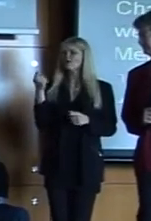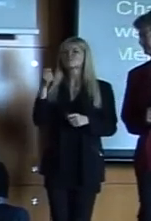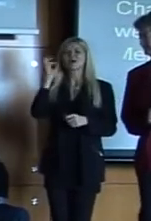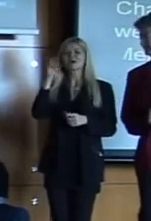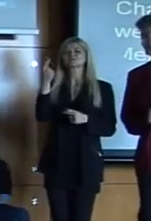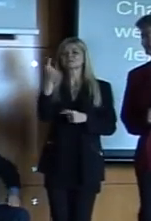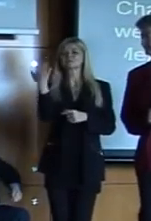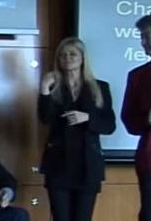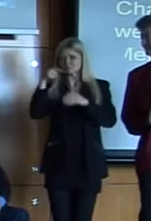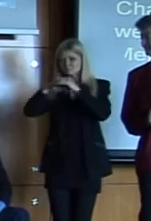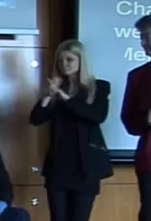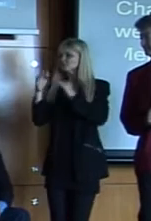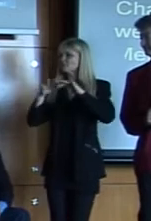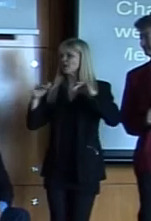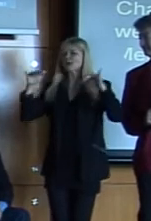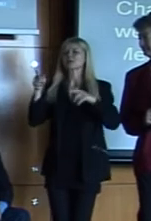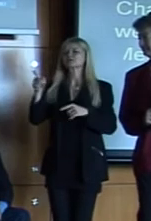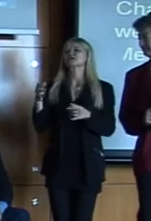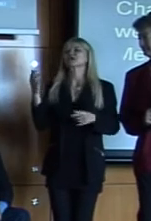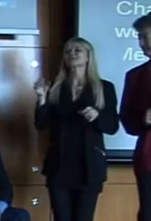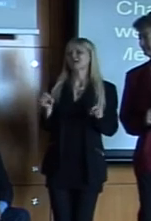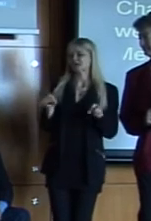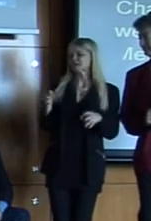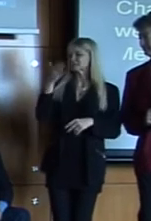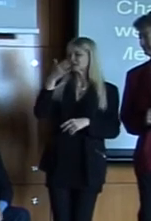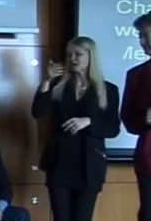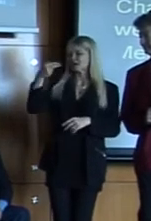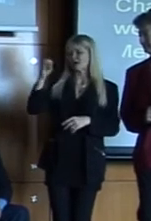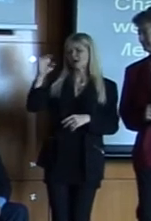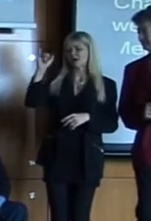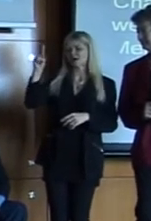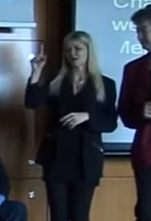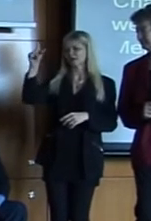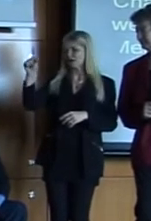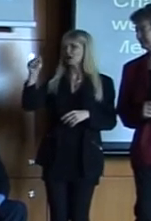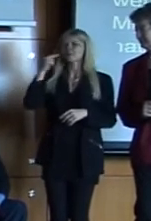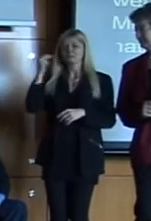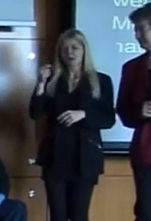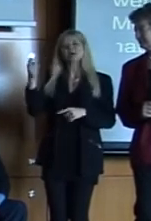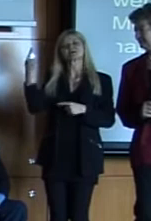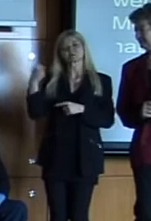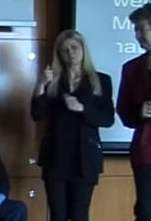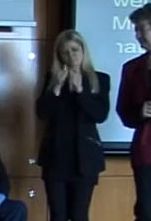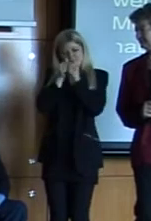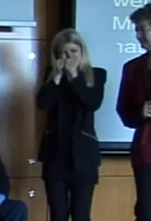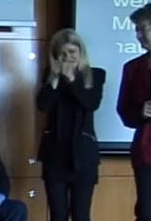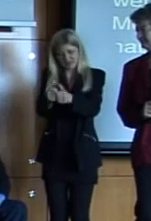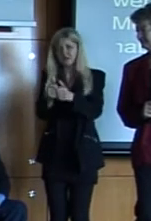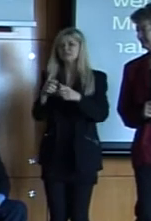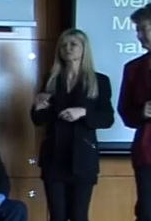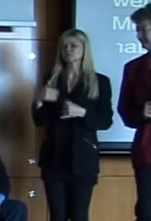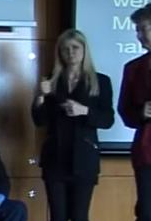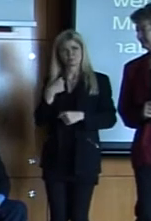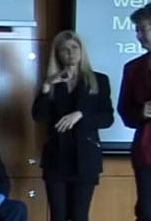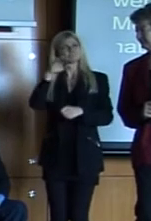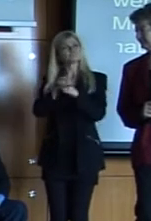war, die Theresia Heidelmeier, wie ich sie durch Klagenfurt begleitet habe, habe ich dann gemerkt, wie viele Barrieren es in Klagenfurt